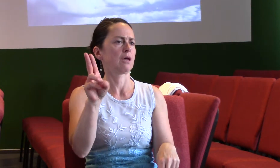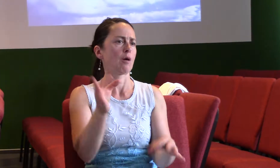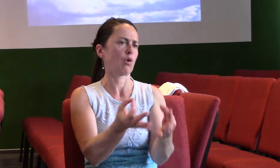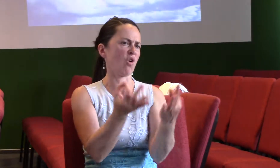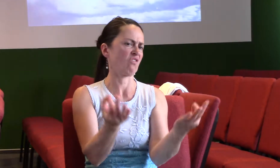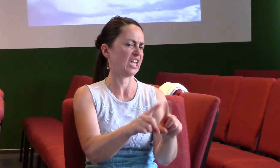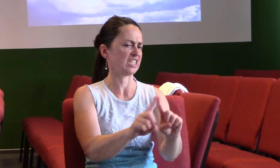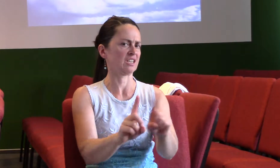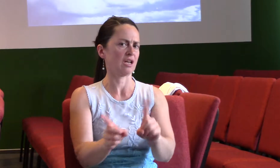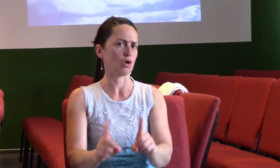důvěřuji.